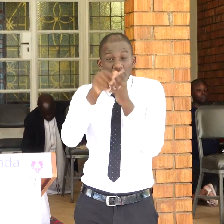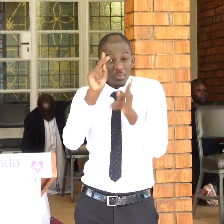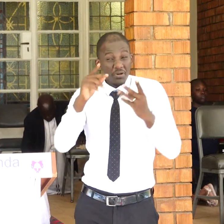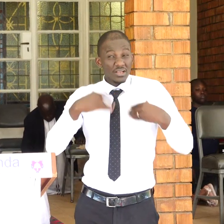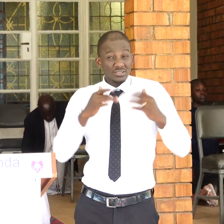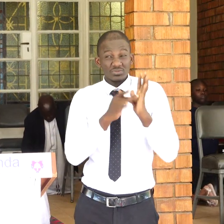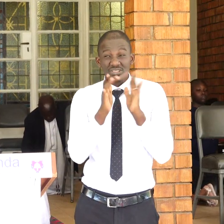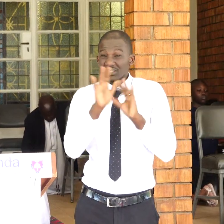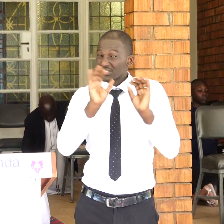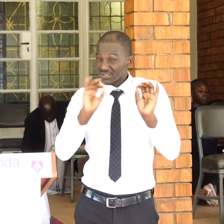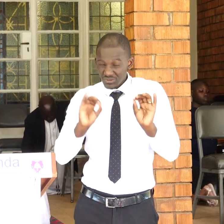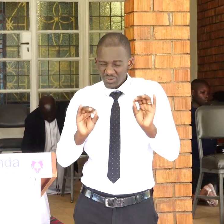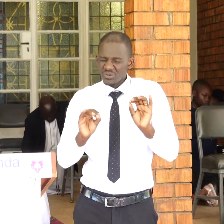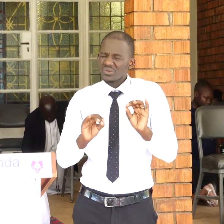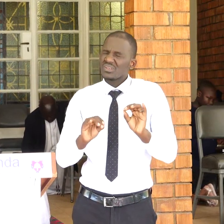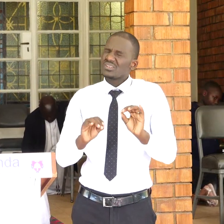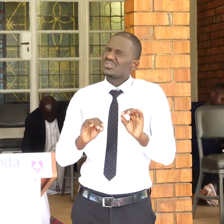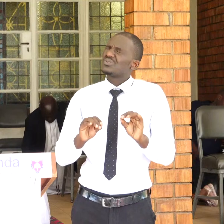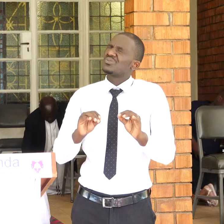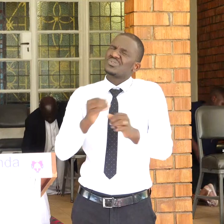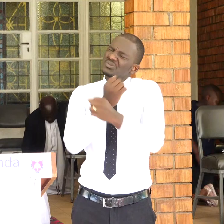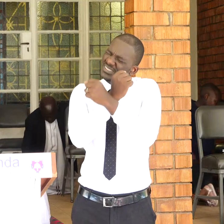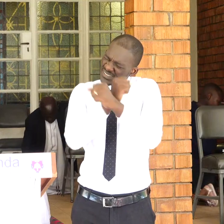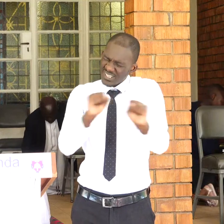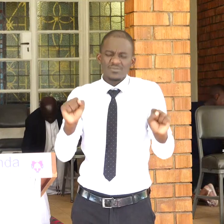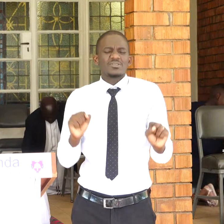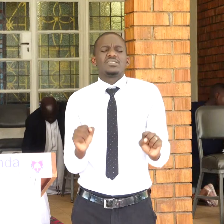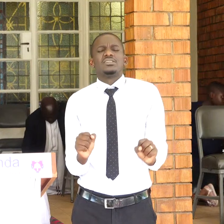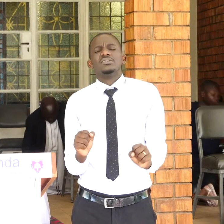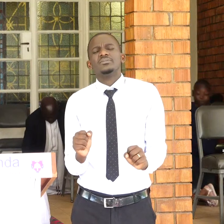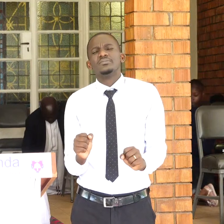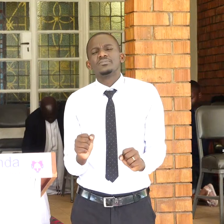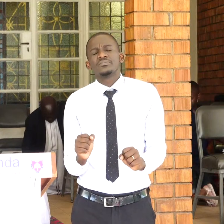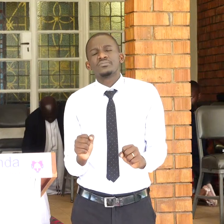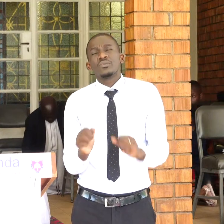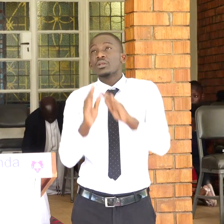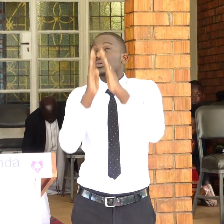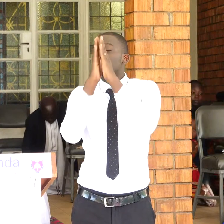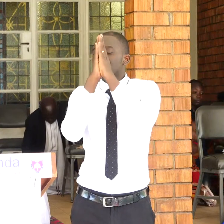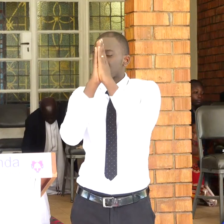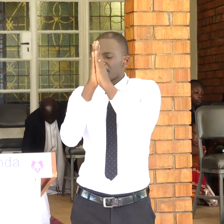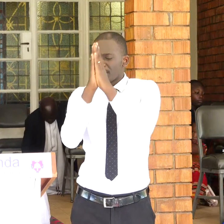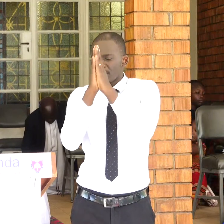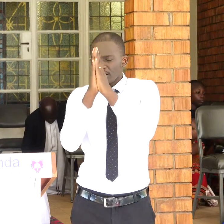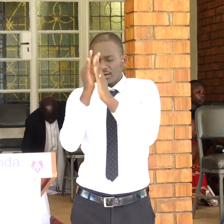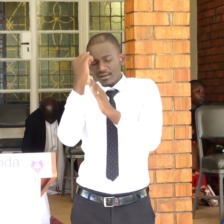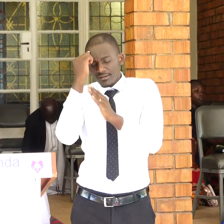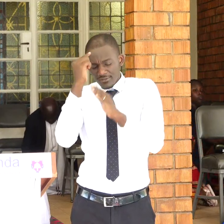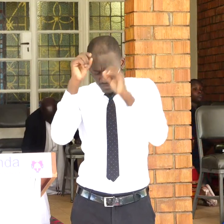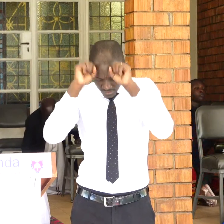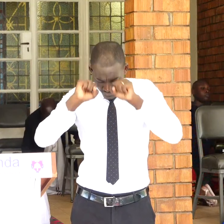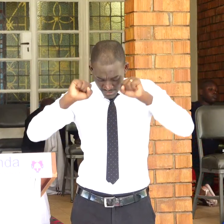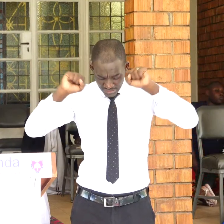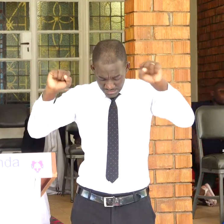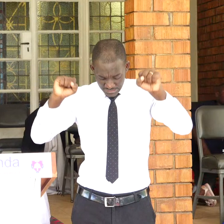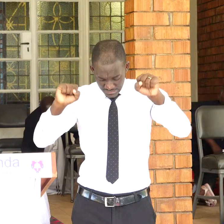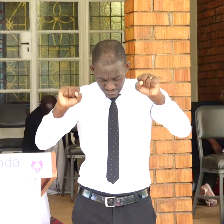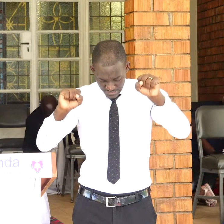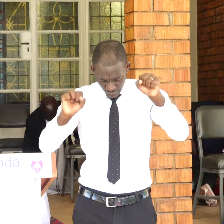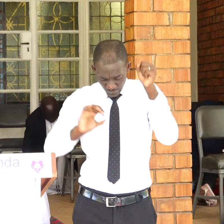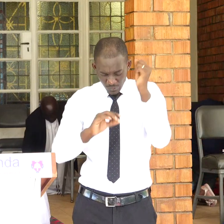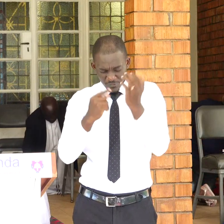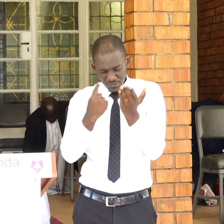balokoke okusinga olw'okulowoleza mu mateeka okukyusa eggwanga lino tusabira president w'eggwanga lino Yoweri